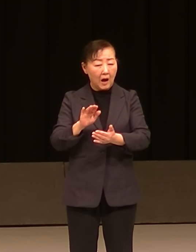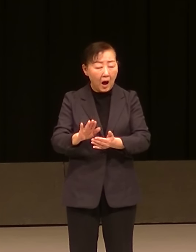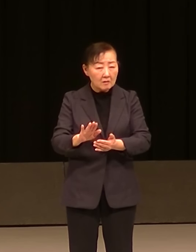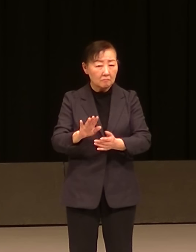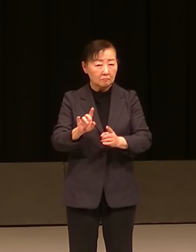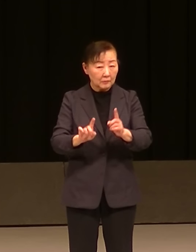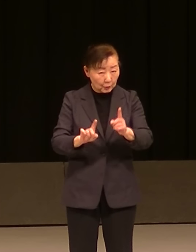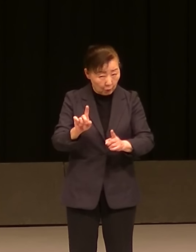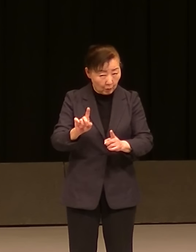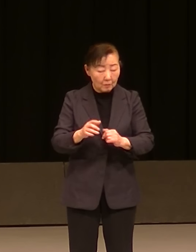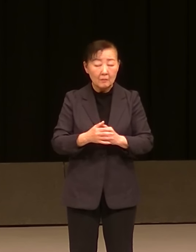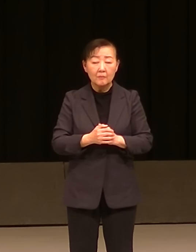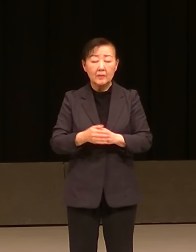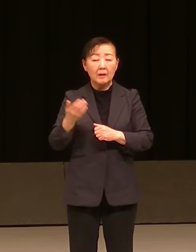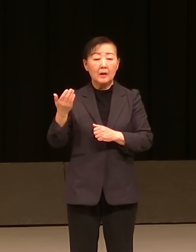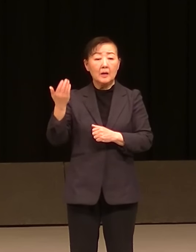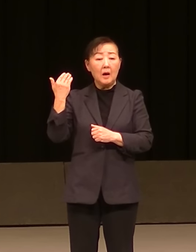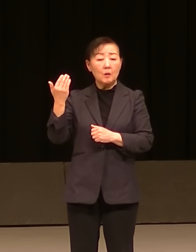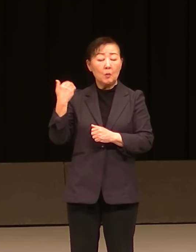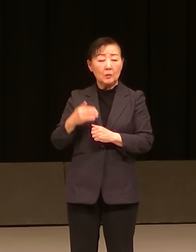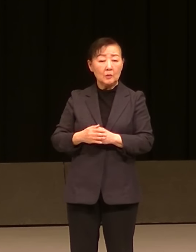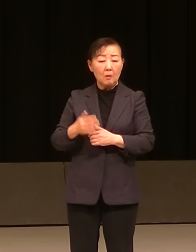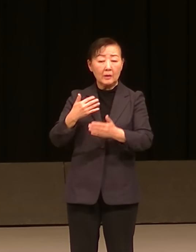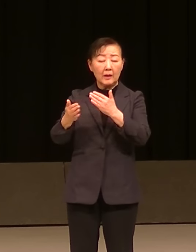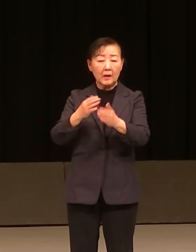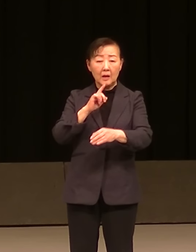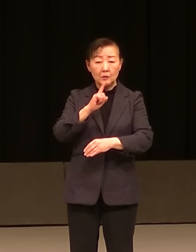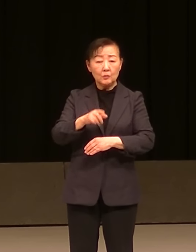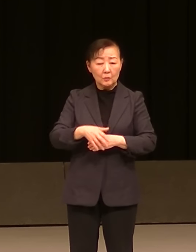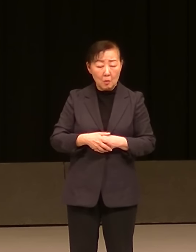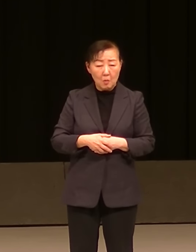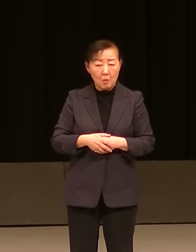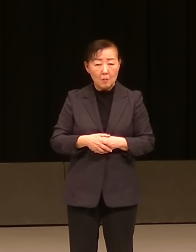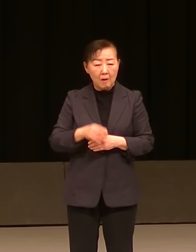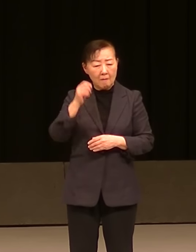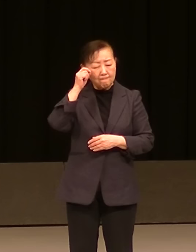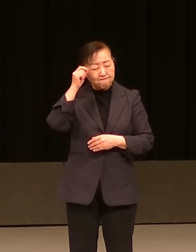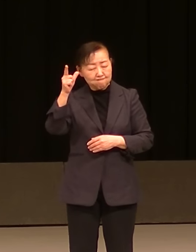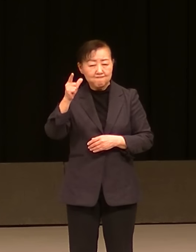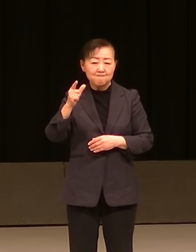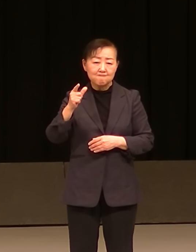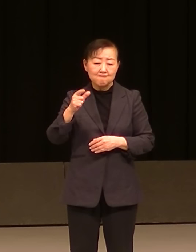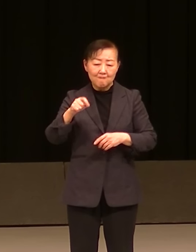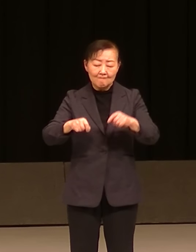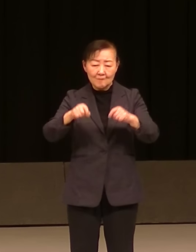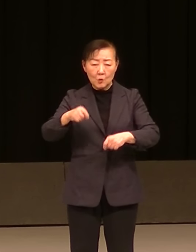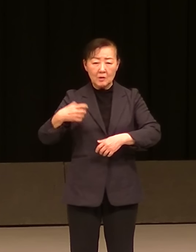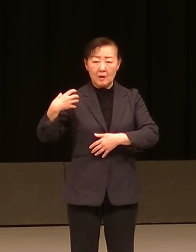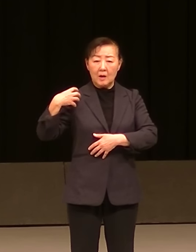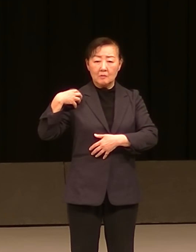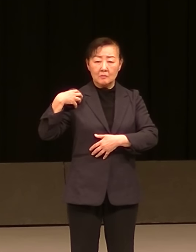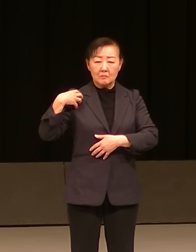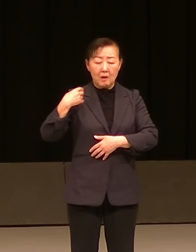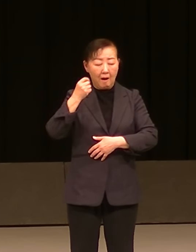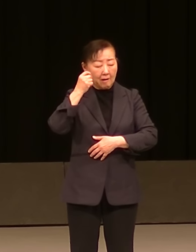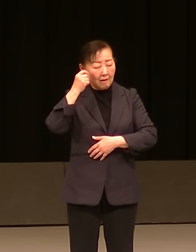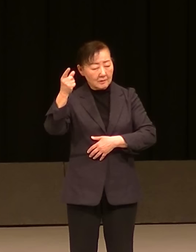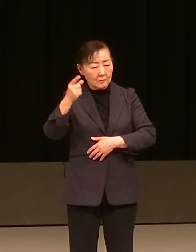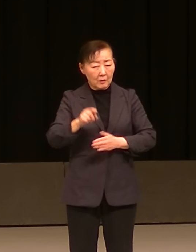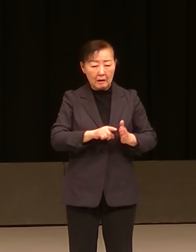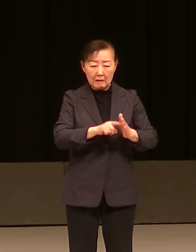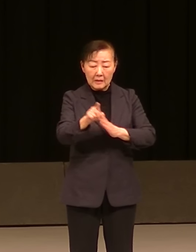ど、過去の、経験から言えば、そういう賢い、調整役とか賢いリーダ